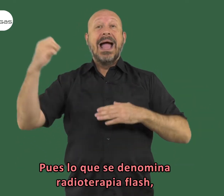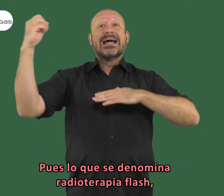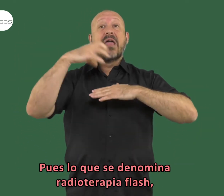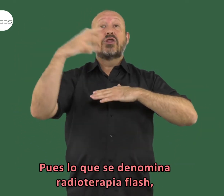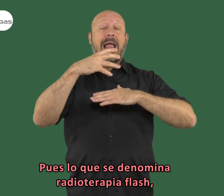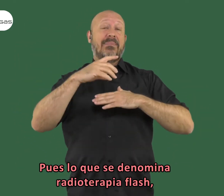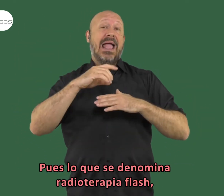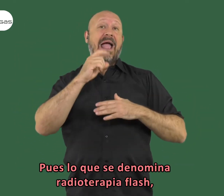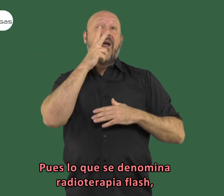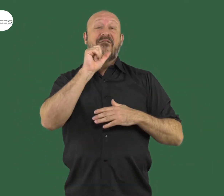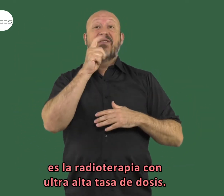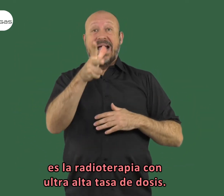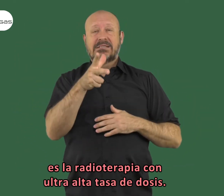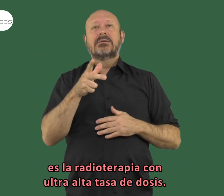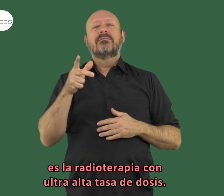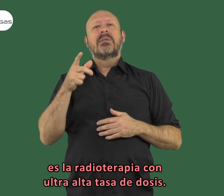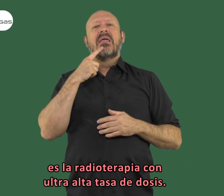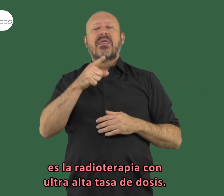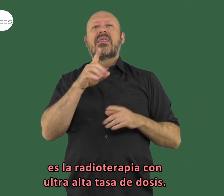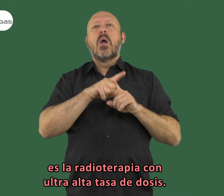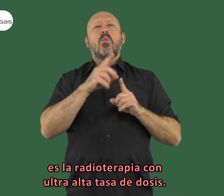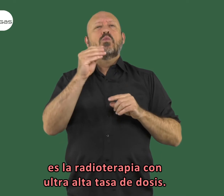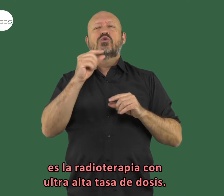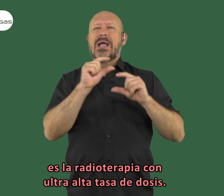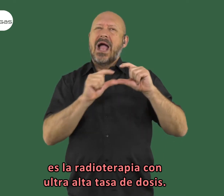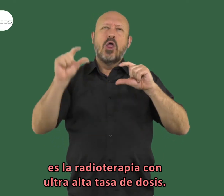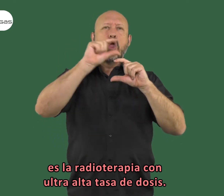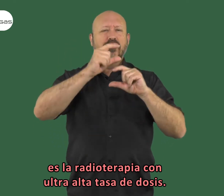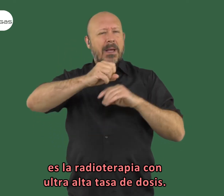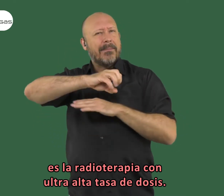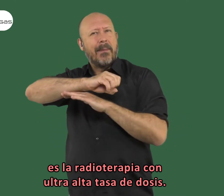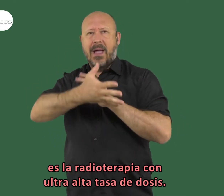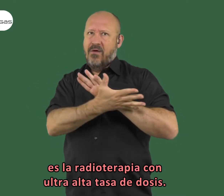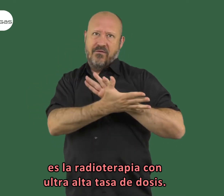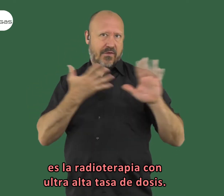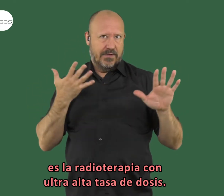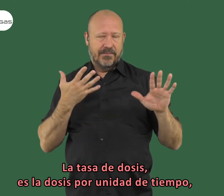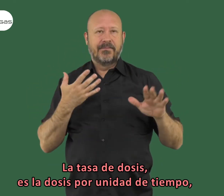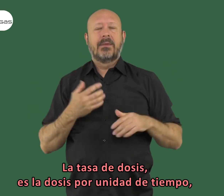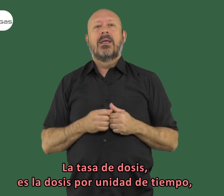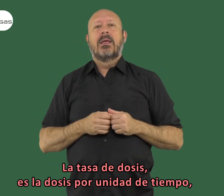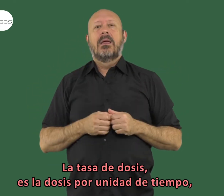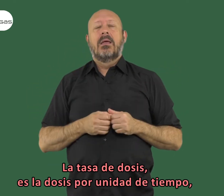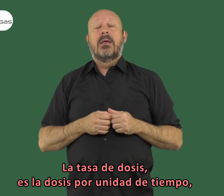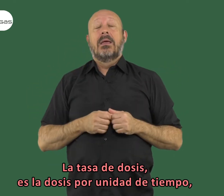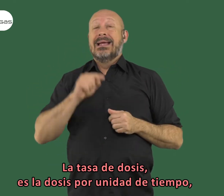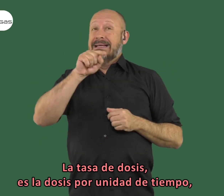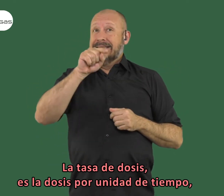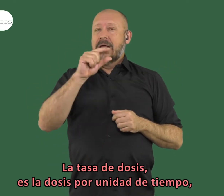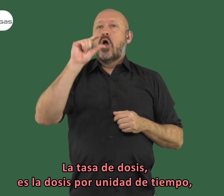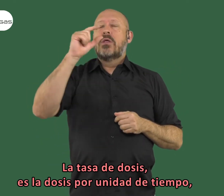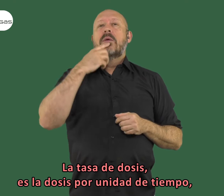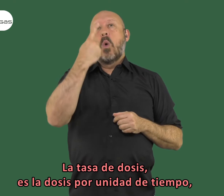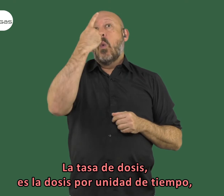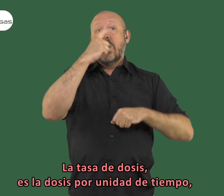denomina radioterapia flash es radioterapia con ultra alta tasa de dosis. La tasa de dosis